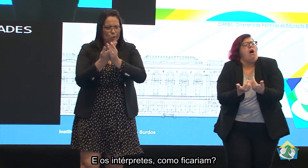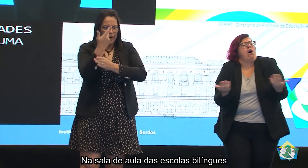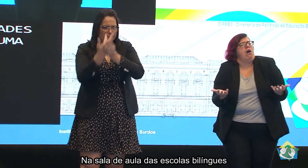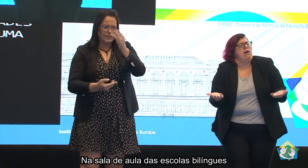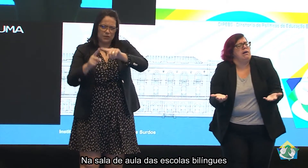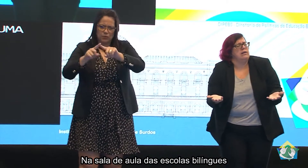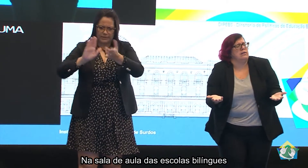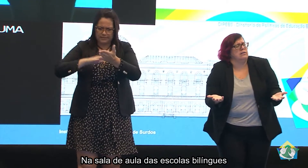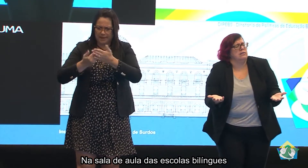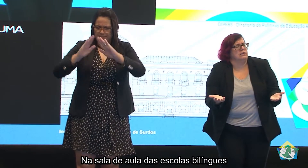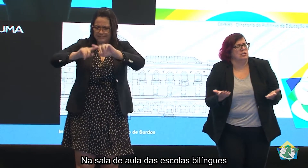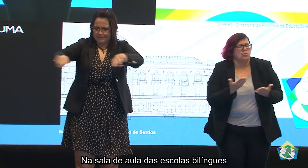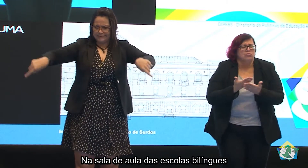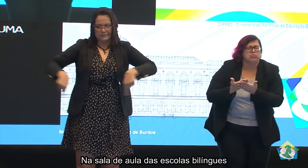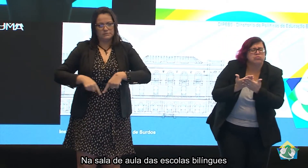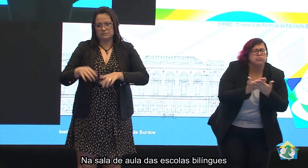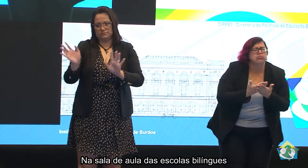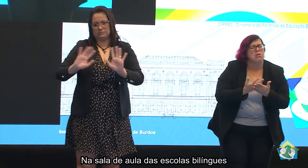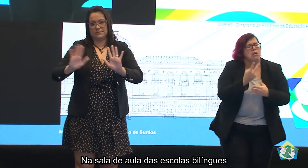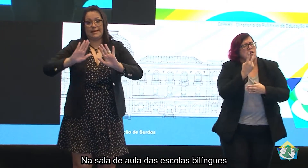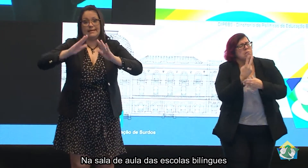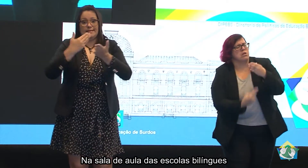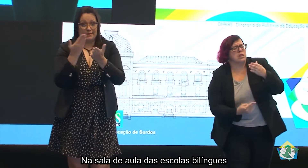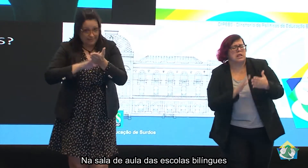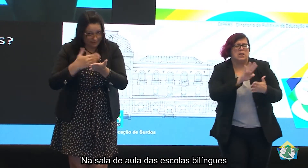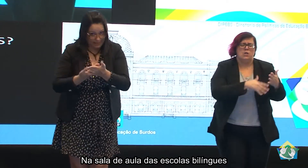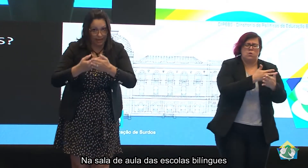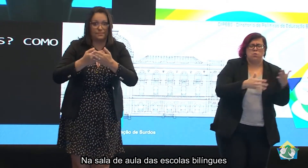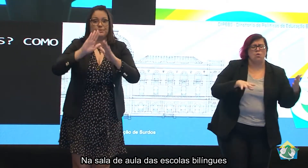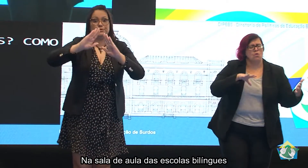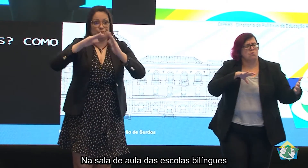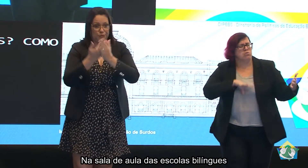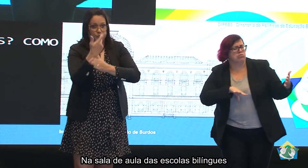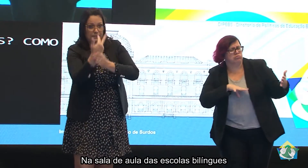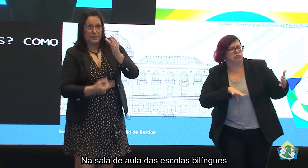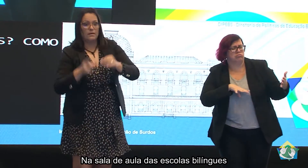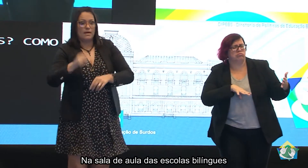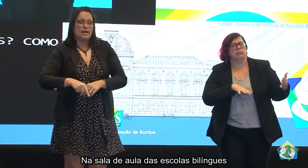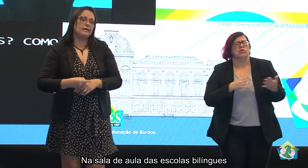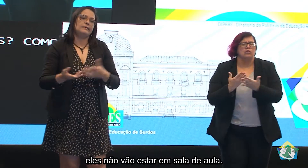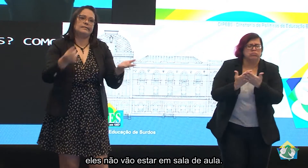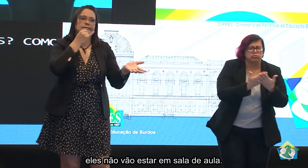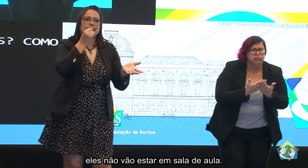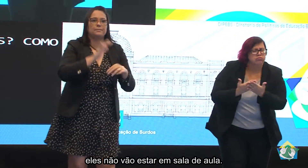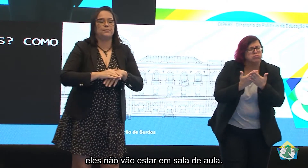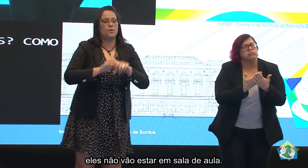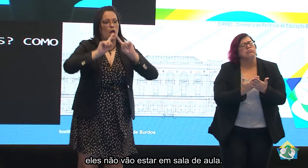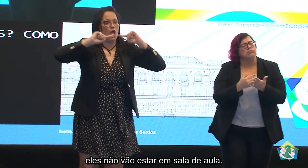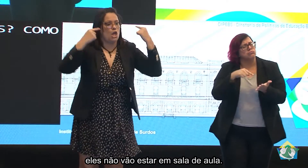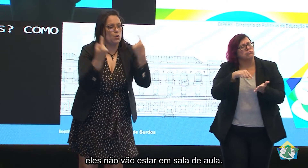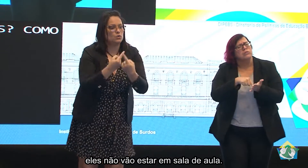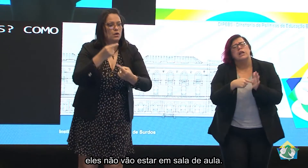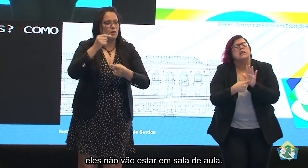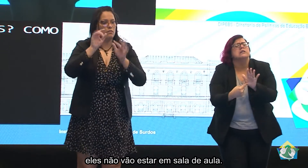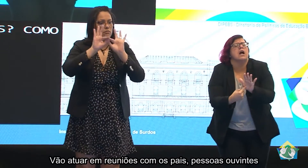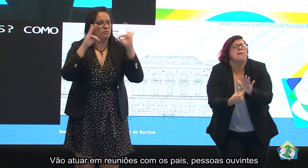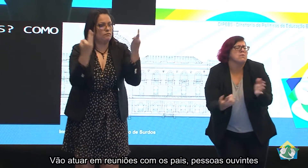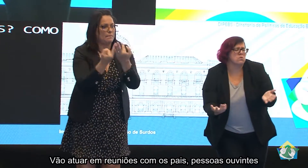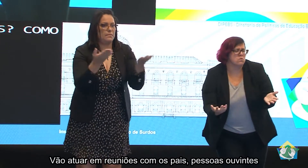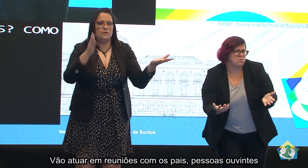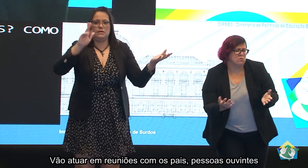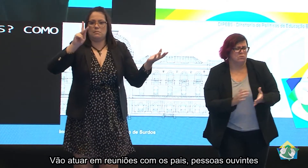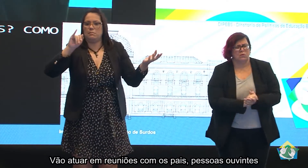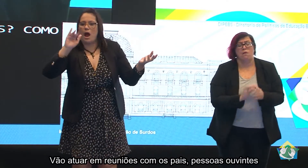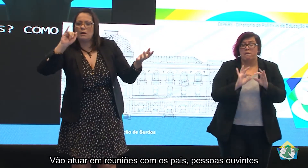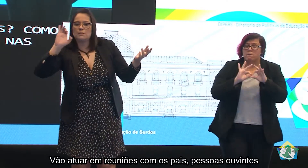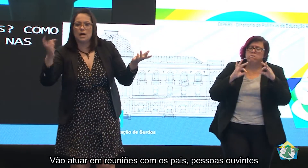ficariam? Na sala de aula e nas classes bilíngues, nas escolas bilíngues, eles não vão estar em sala de aula.